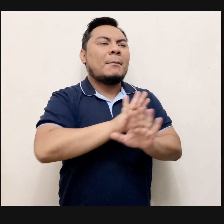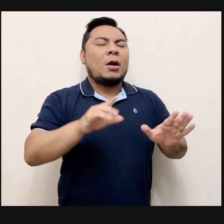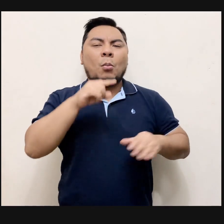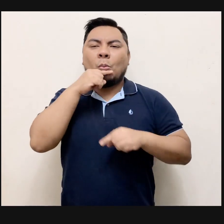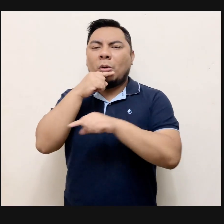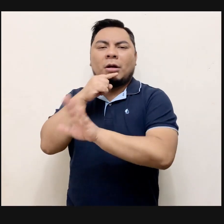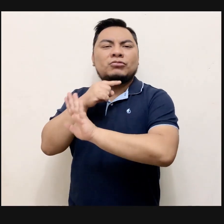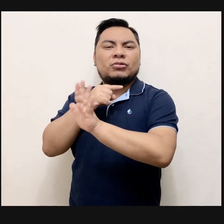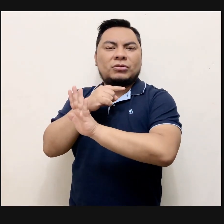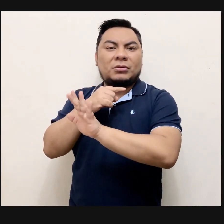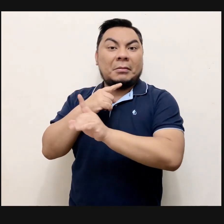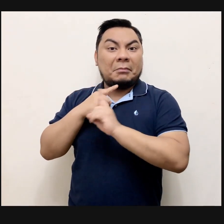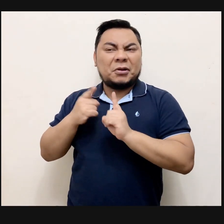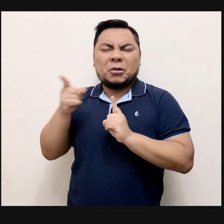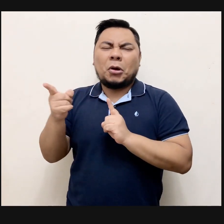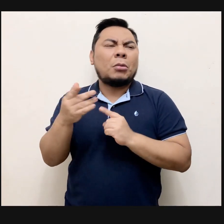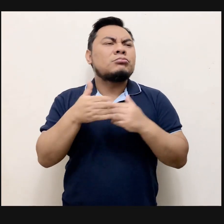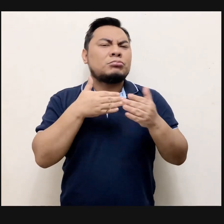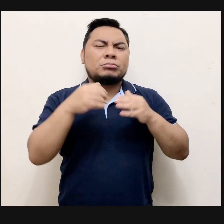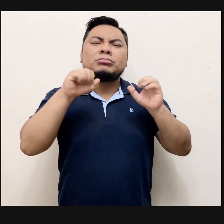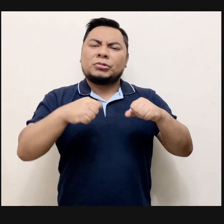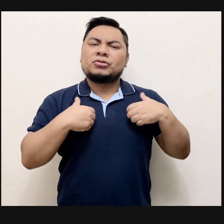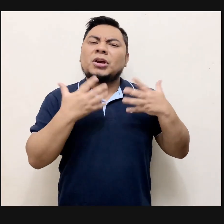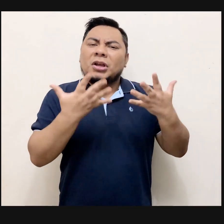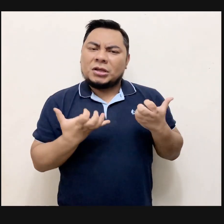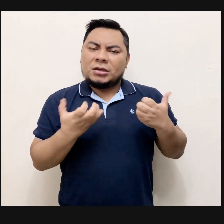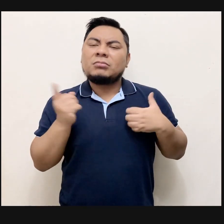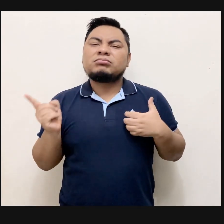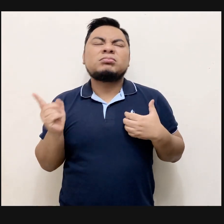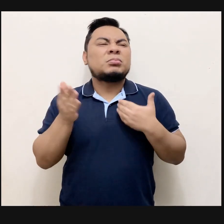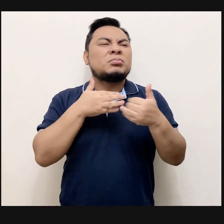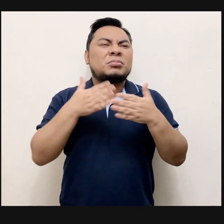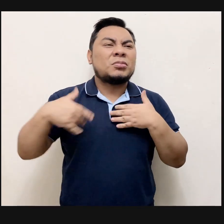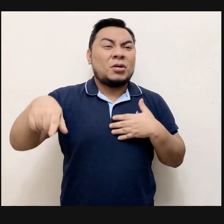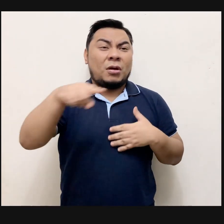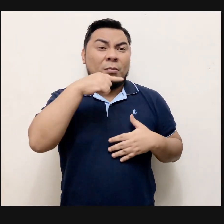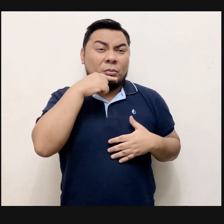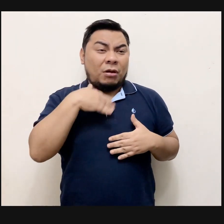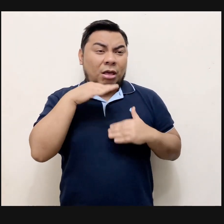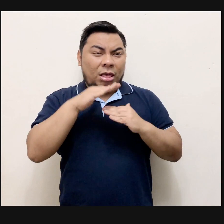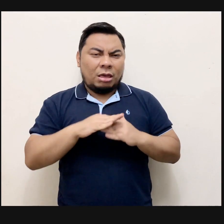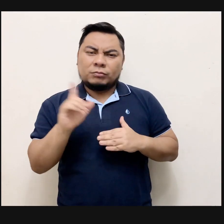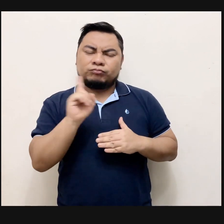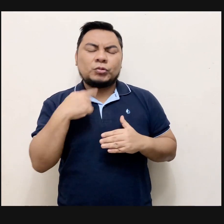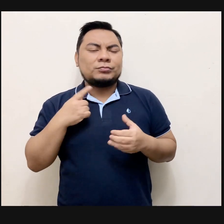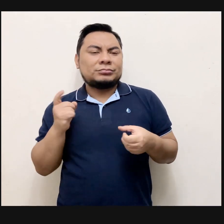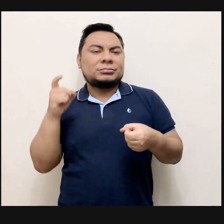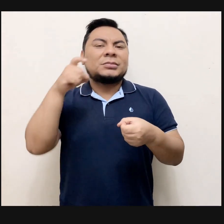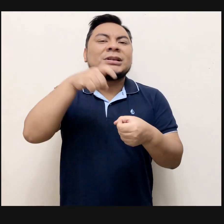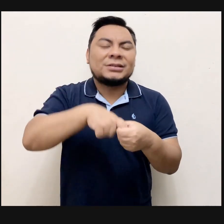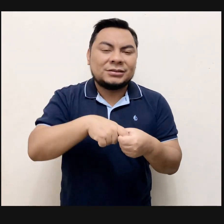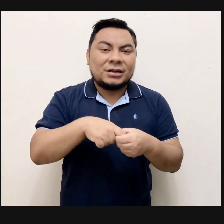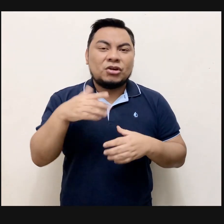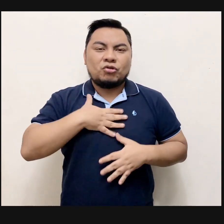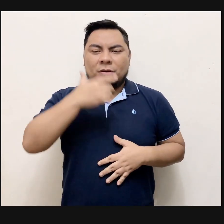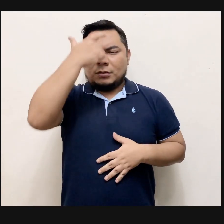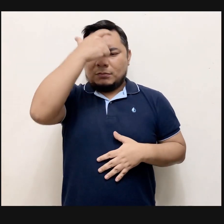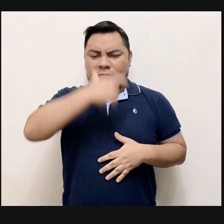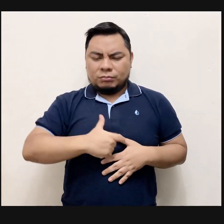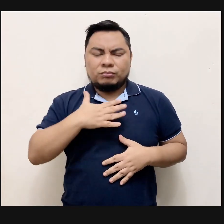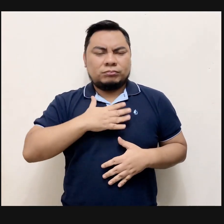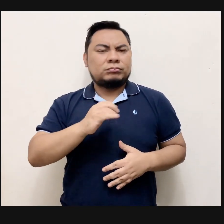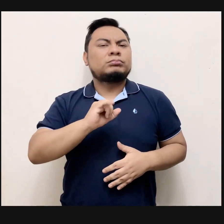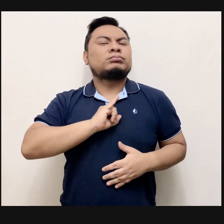Así, la artista desafió los cánones sociales y los estereotipos de lo femenino, lo cual influyó tanto en su